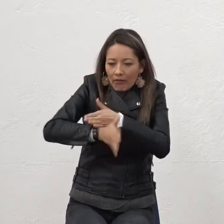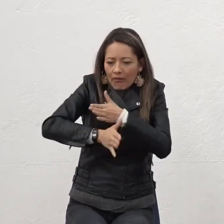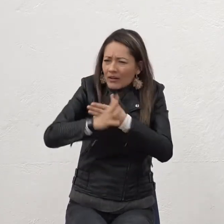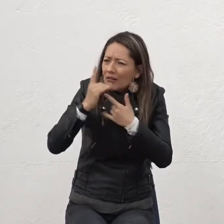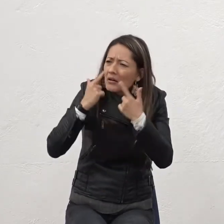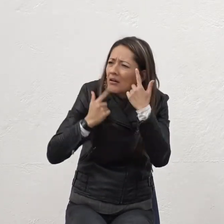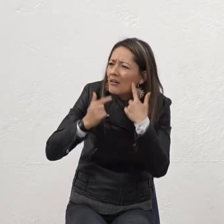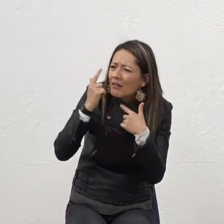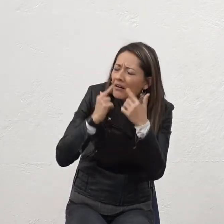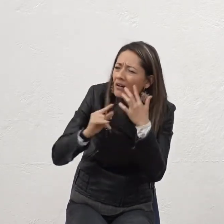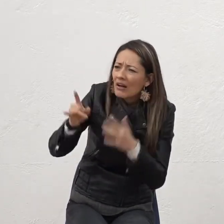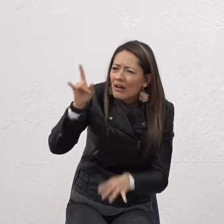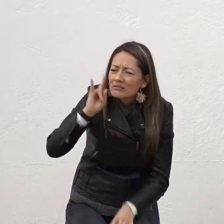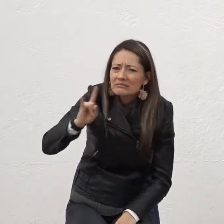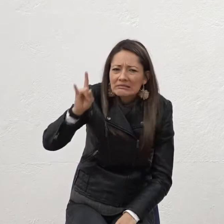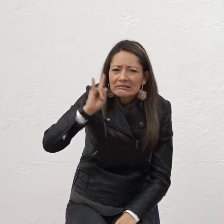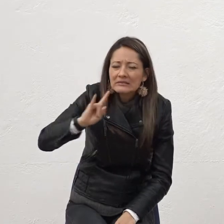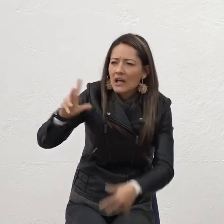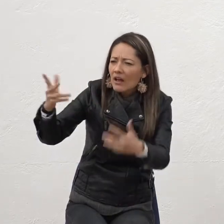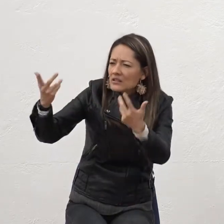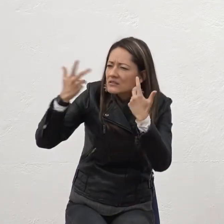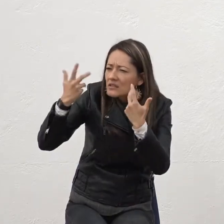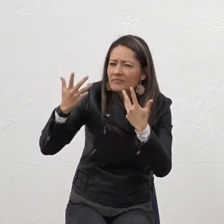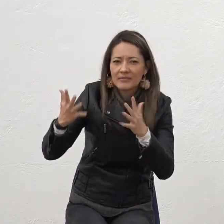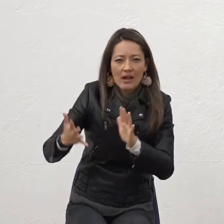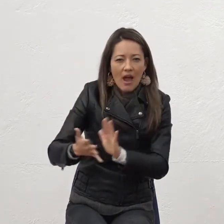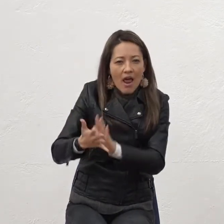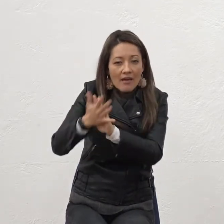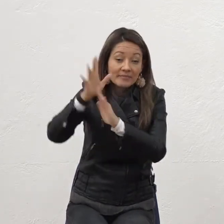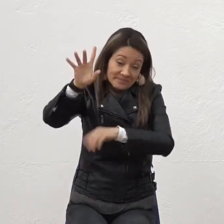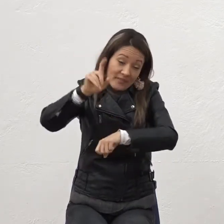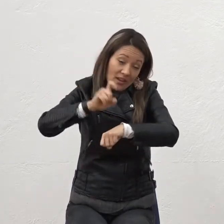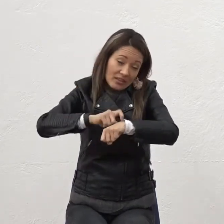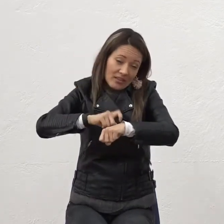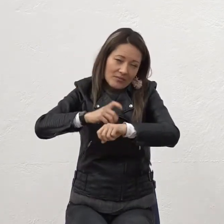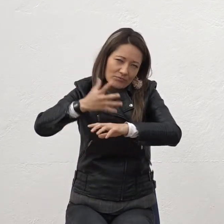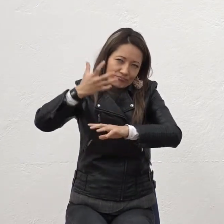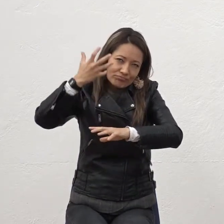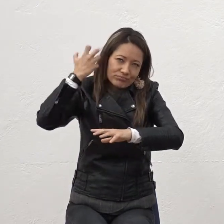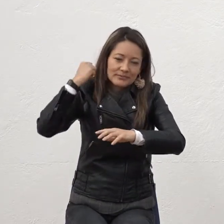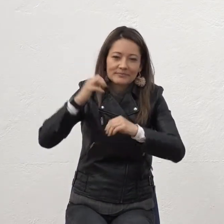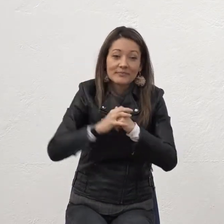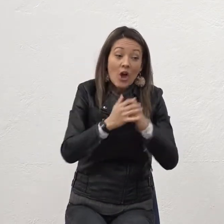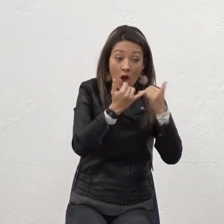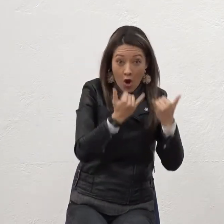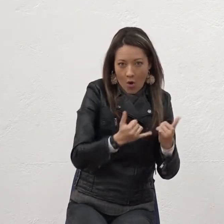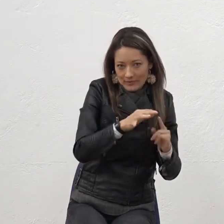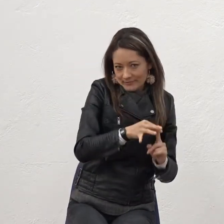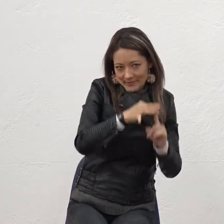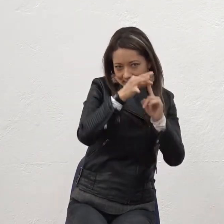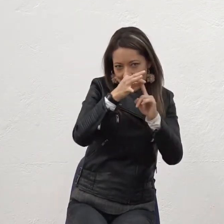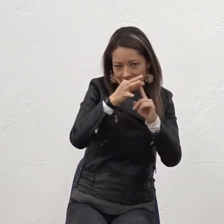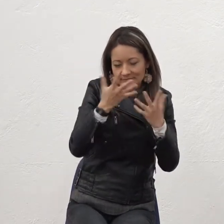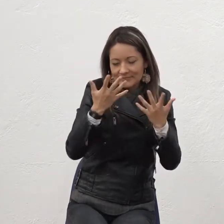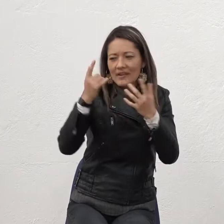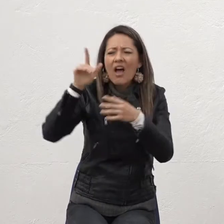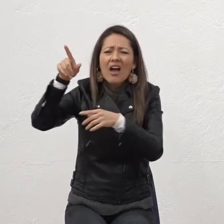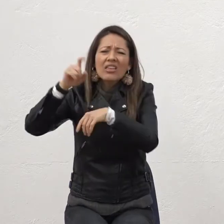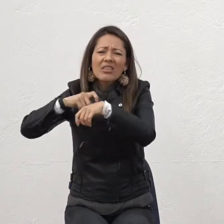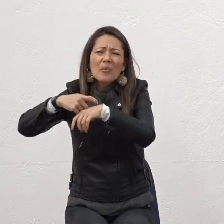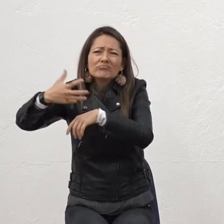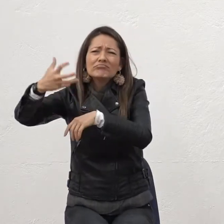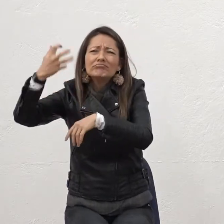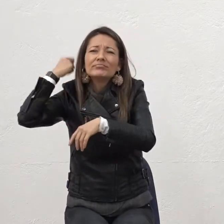llorar. La enseñanza, la alabanza, en ese tiempo lo que hoy tenemos es un privilegio, de verdad. En